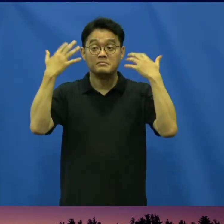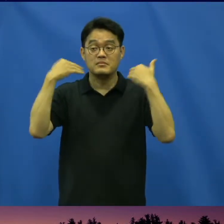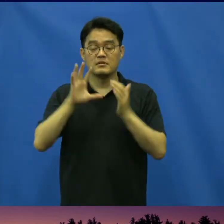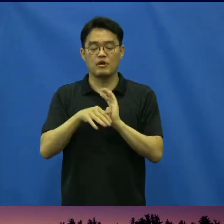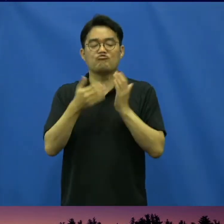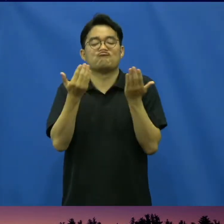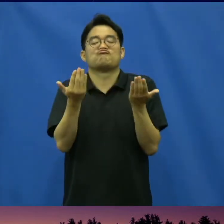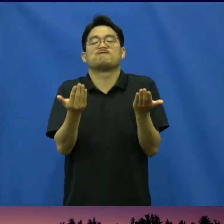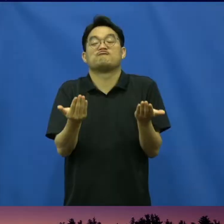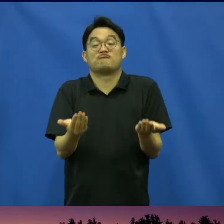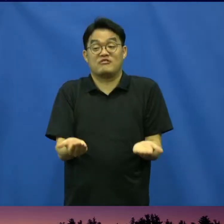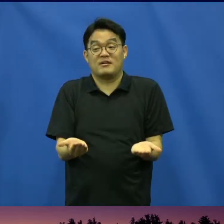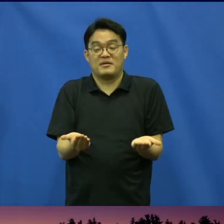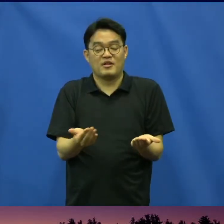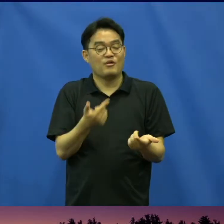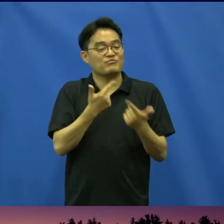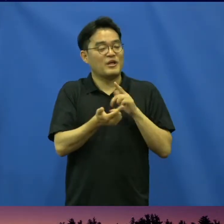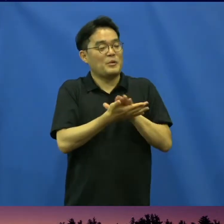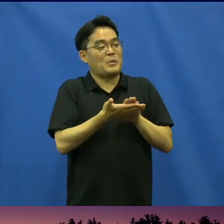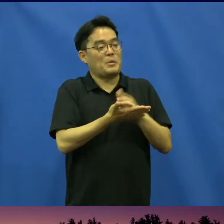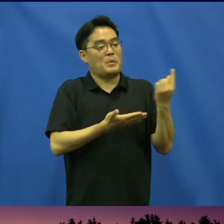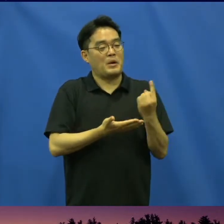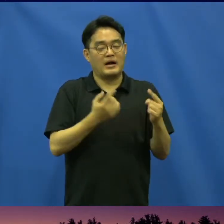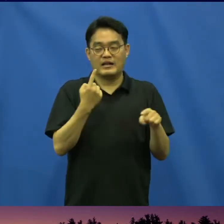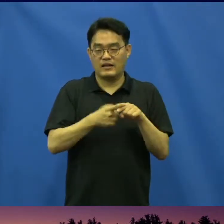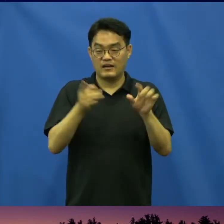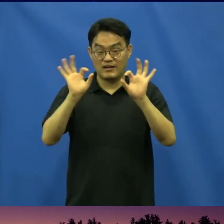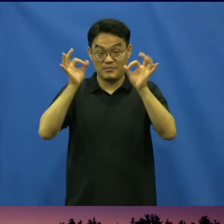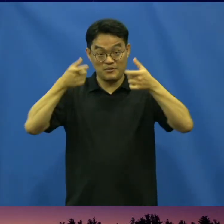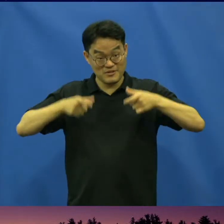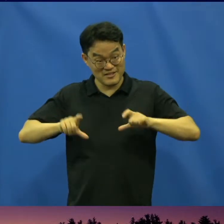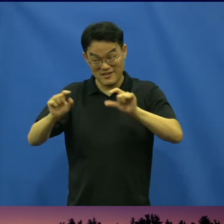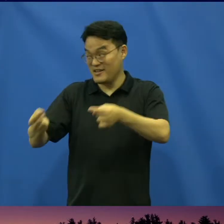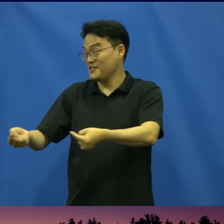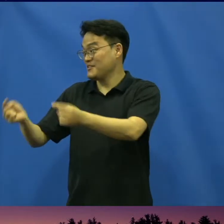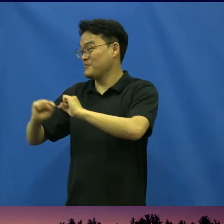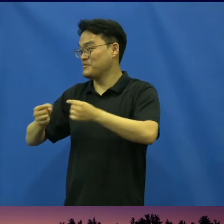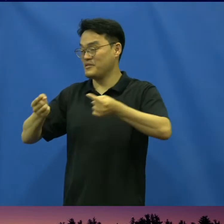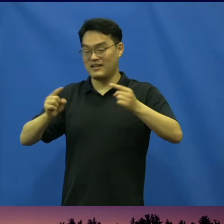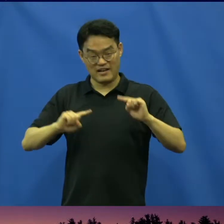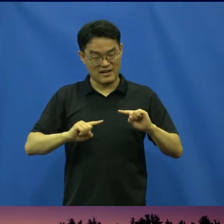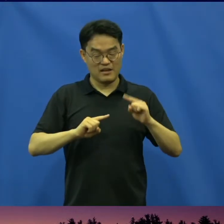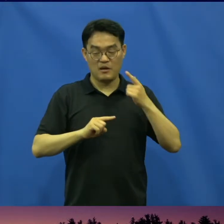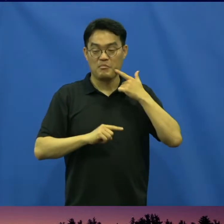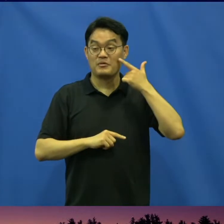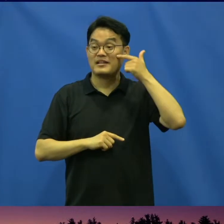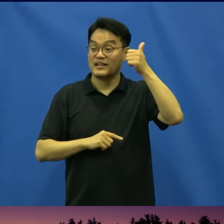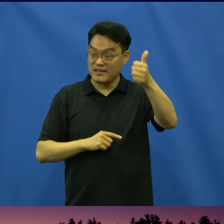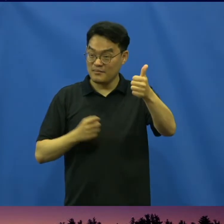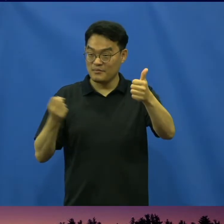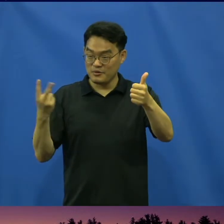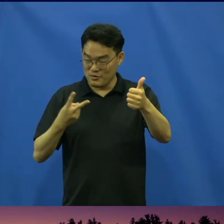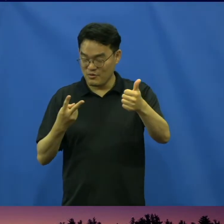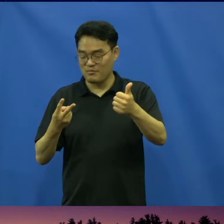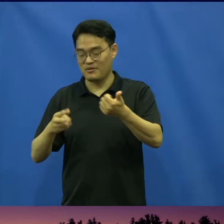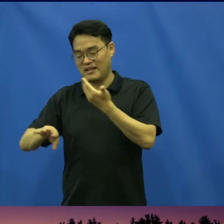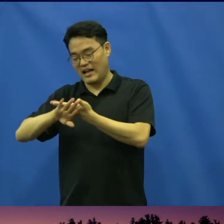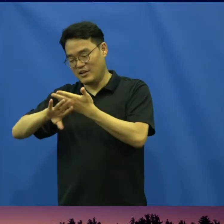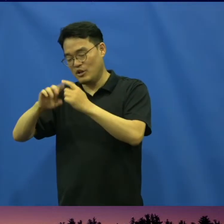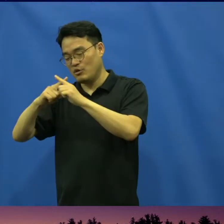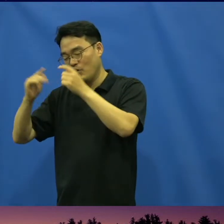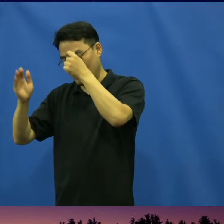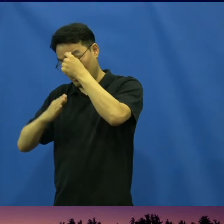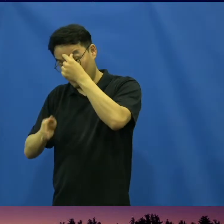분들이 여기 교육자들도 계시고 타교인들도 계시고 그러는데 아버지 집이니까 눈치 보지 마시고 은혜